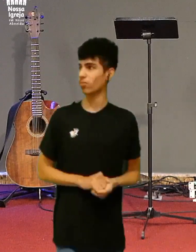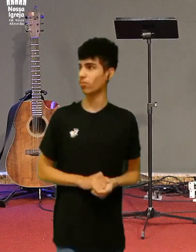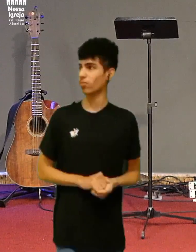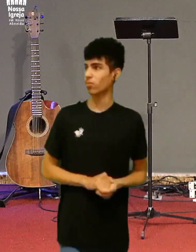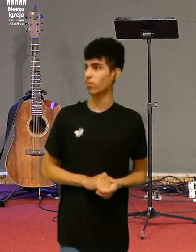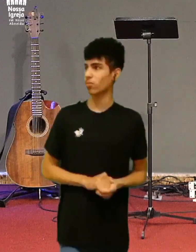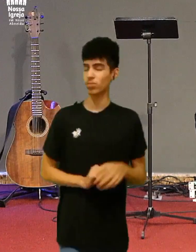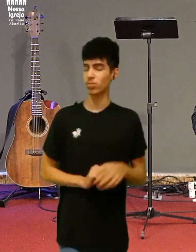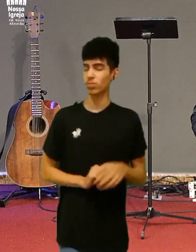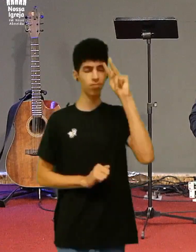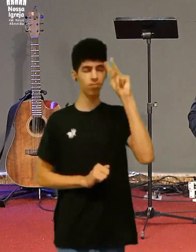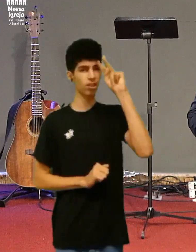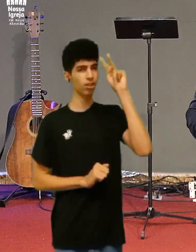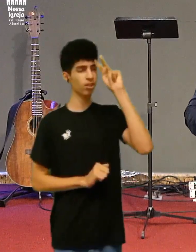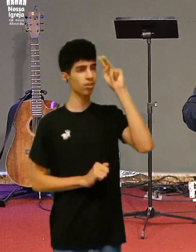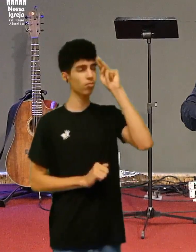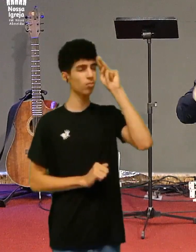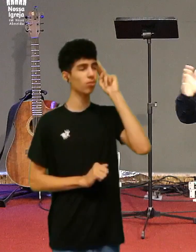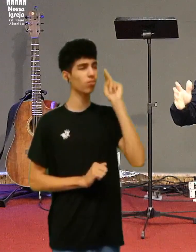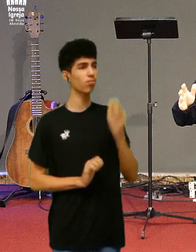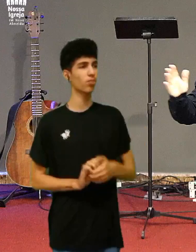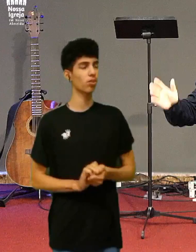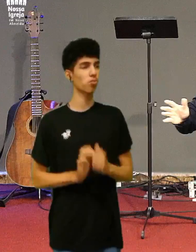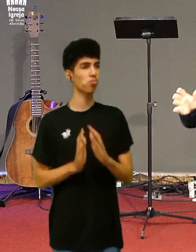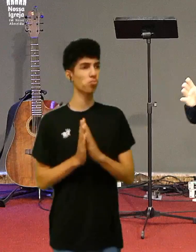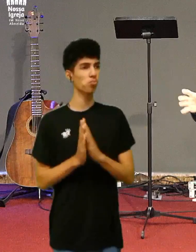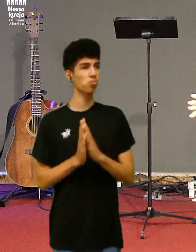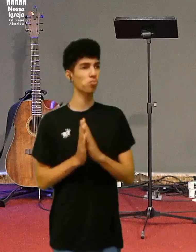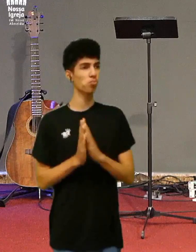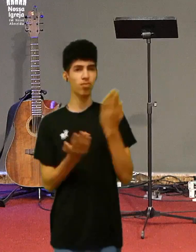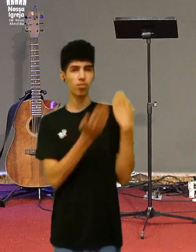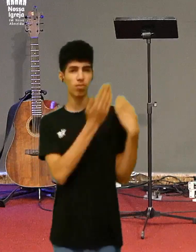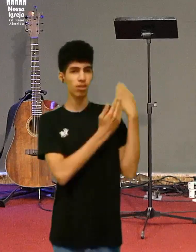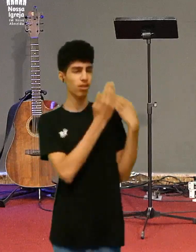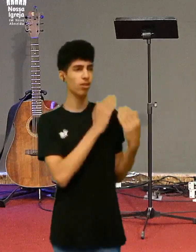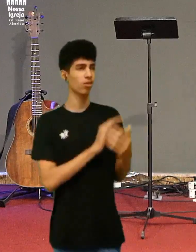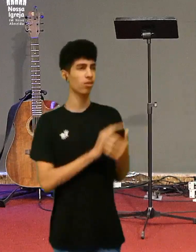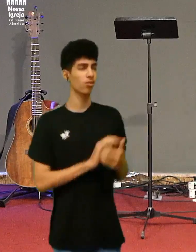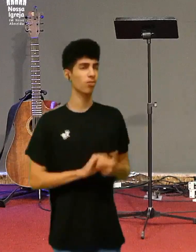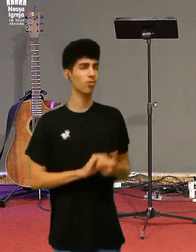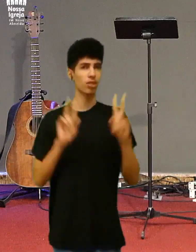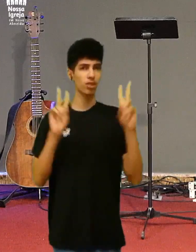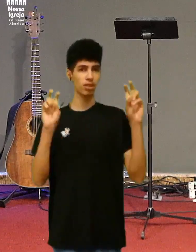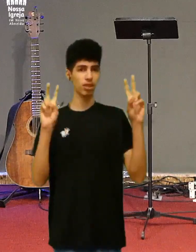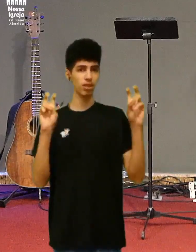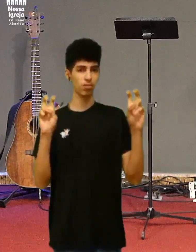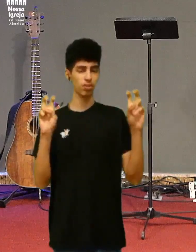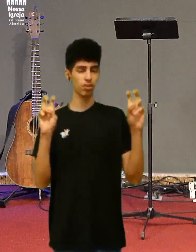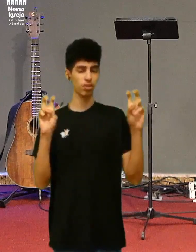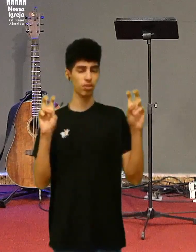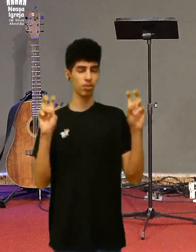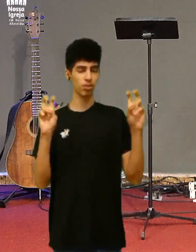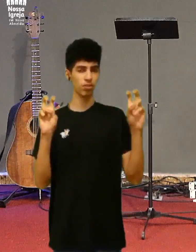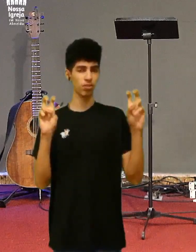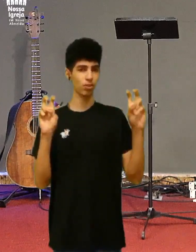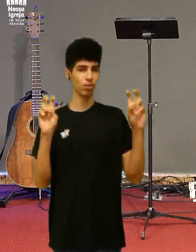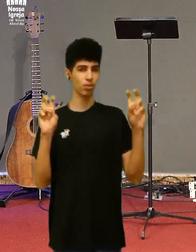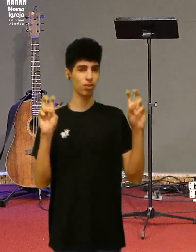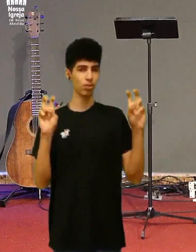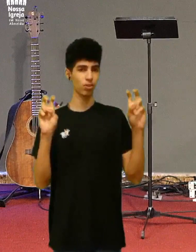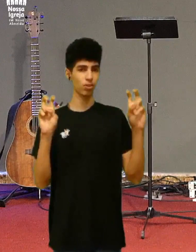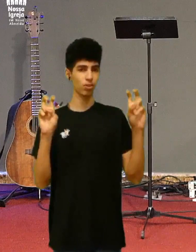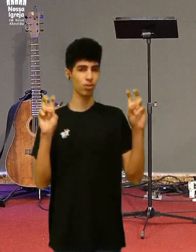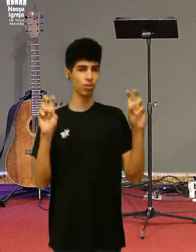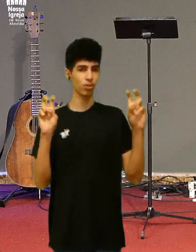Eu me lembro que eu estava lendo um livro muito conhecido, antigo, sobre esse tema, chamado Por que Tarda o Pleno Avivamento? E o